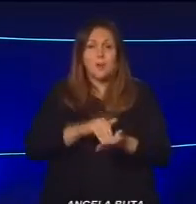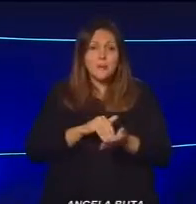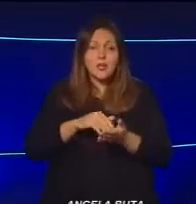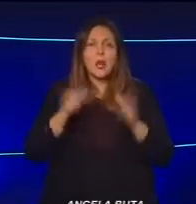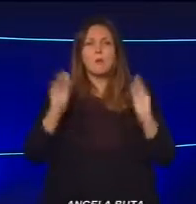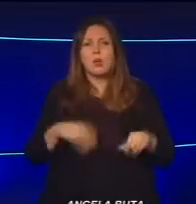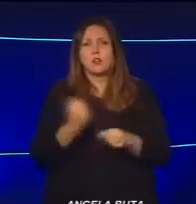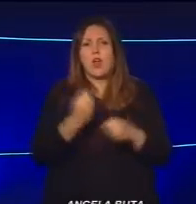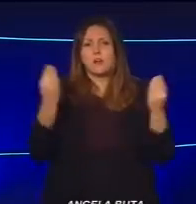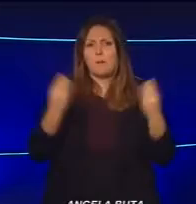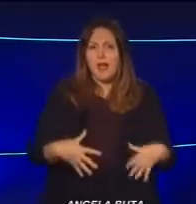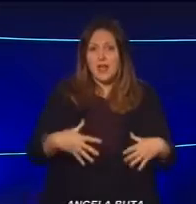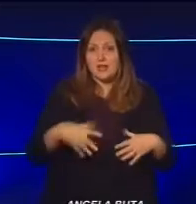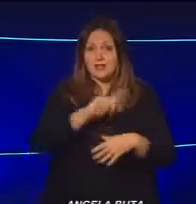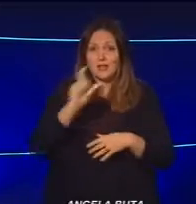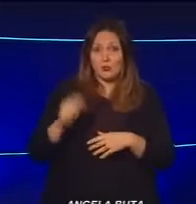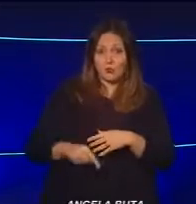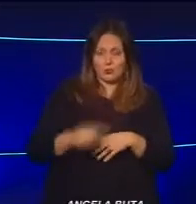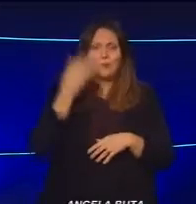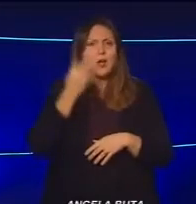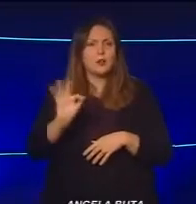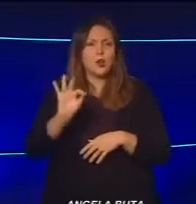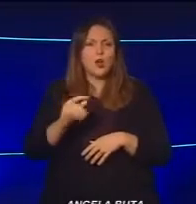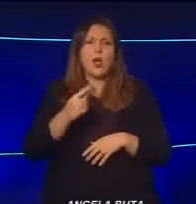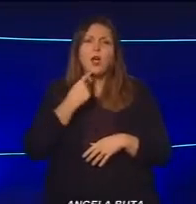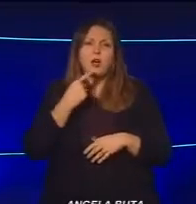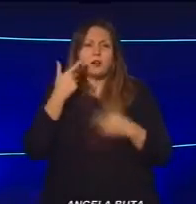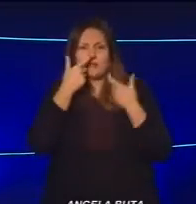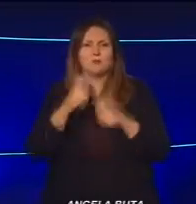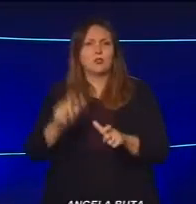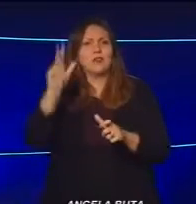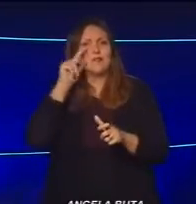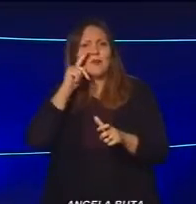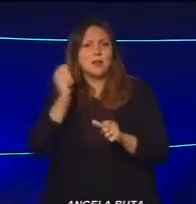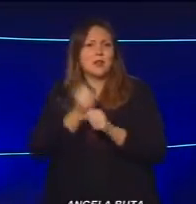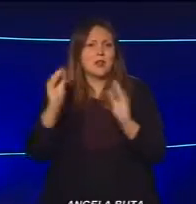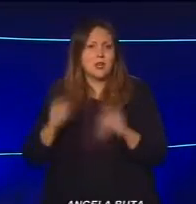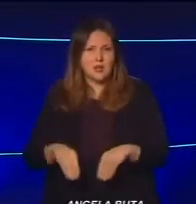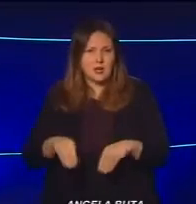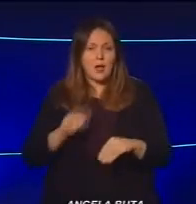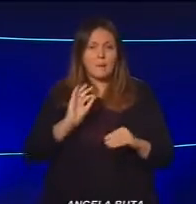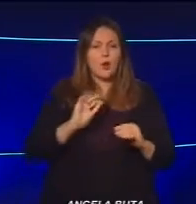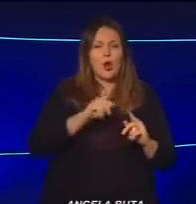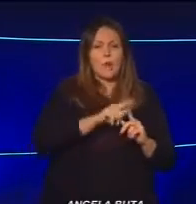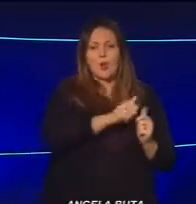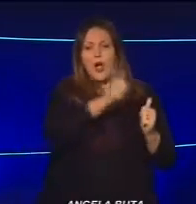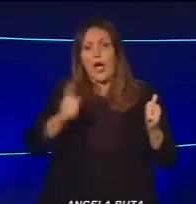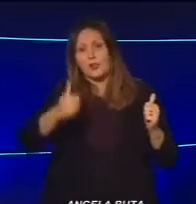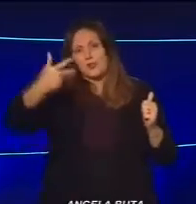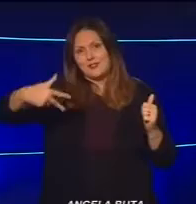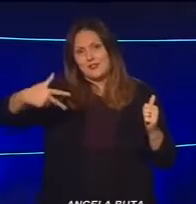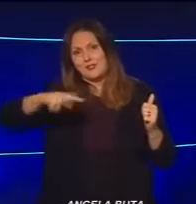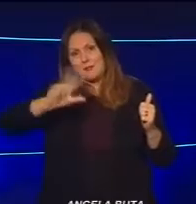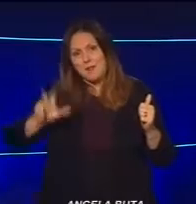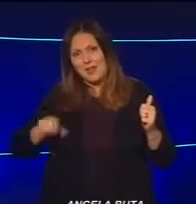nel mezzogiorno. In particolare l'occupazione femminile persa nel secondo trimestre dell'anno è quasi il